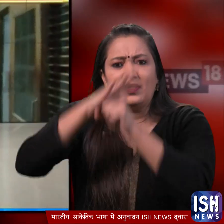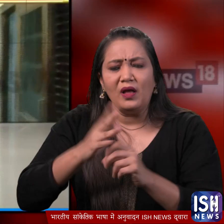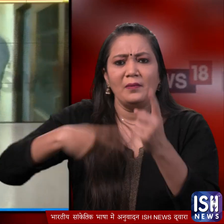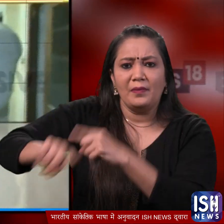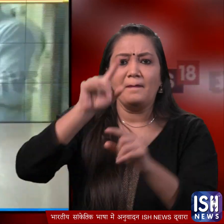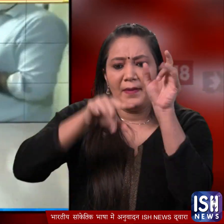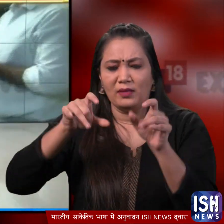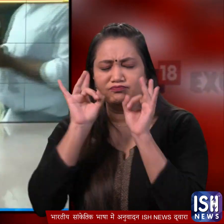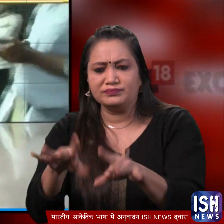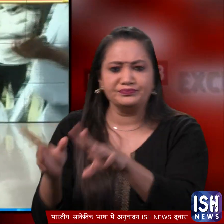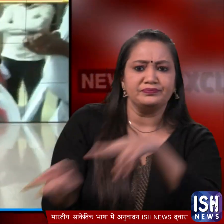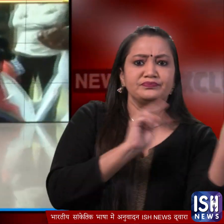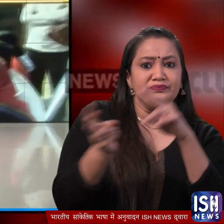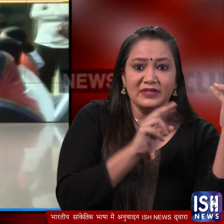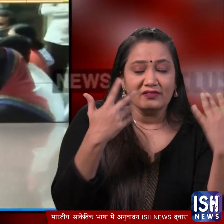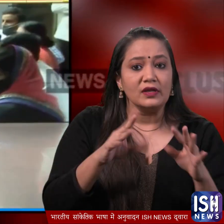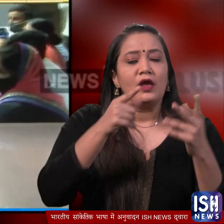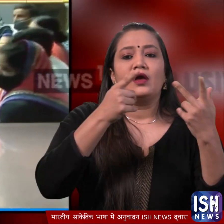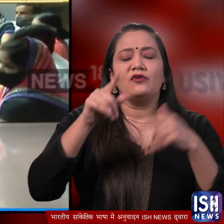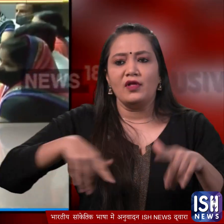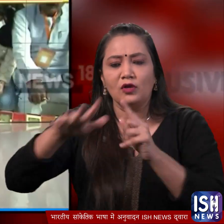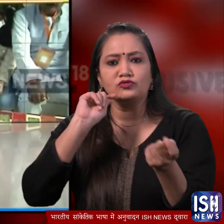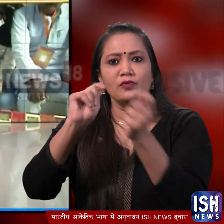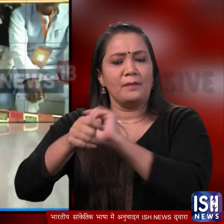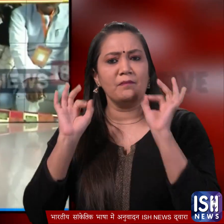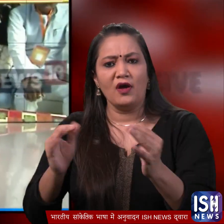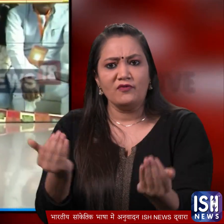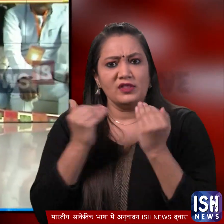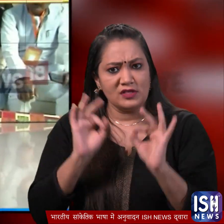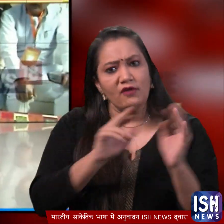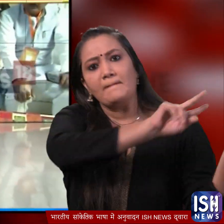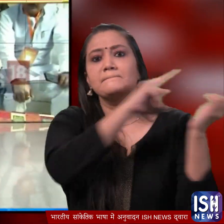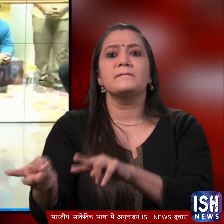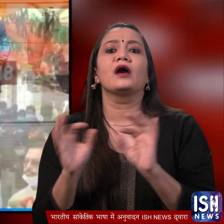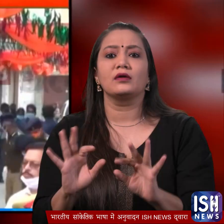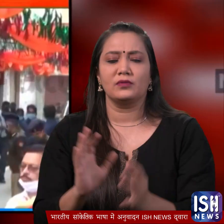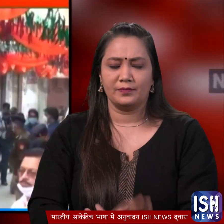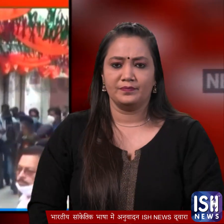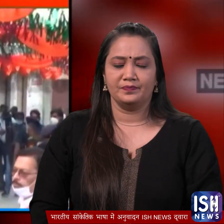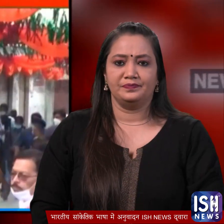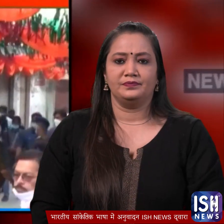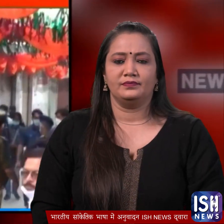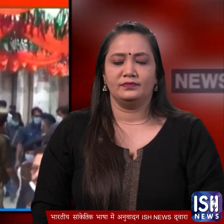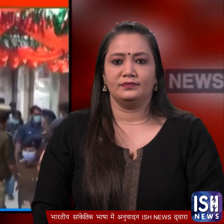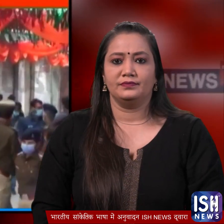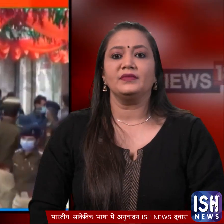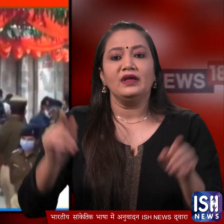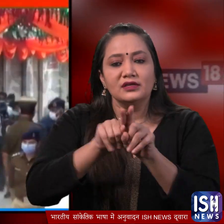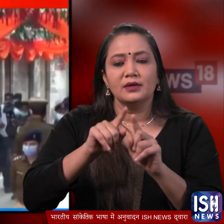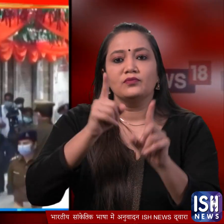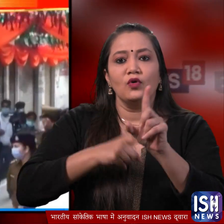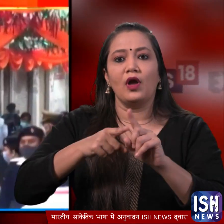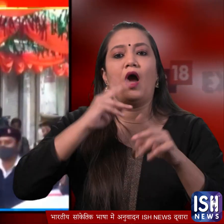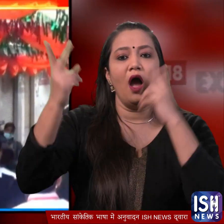वजह से पलायन की नौबत आई थी, वहां के लोग बदले हालात में खुद को सुरक्षित होने का दावा करते दिखे, जिसकी झलक योगी